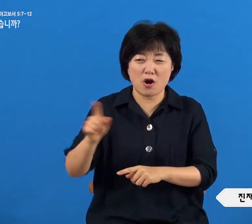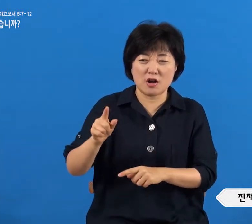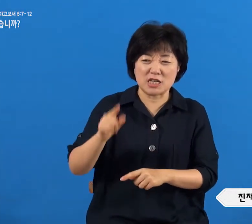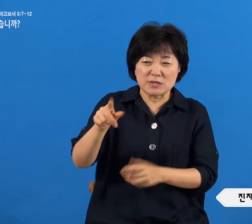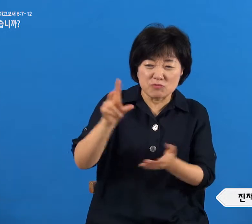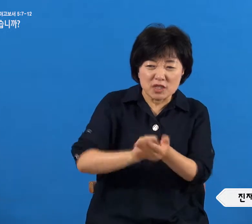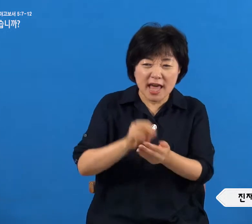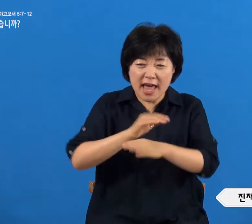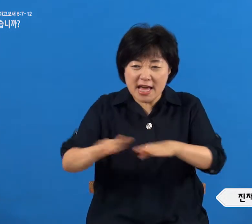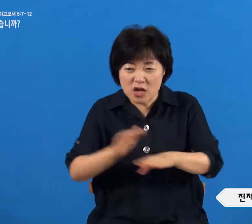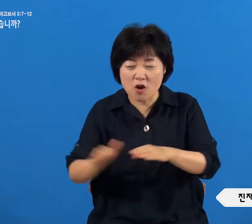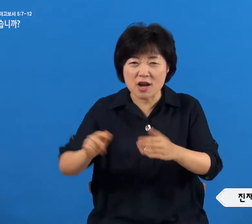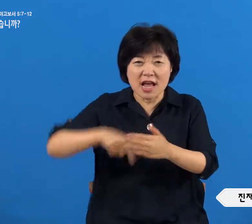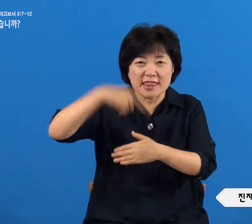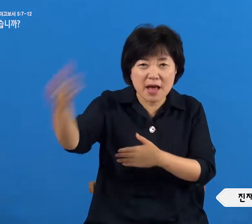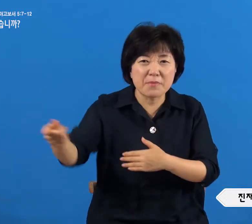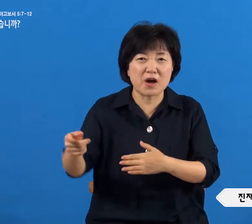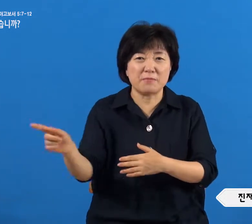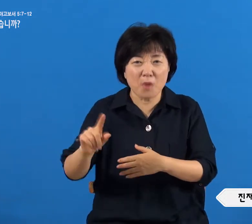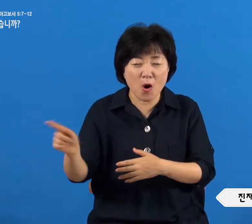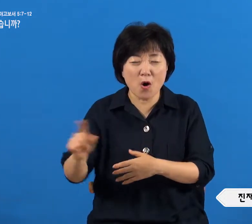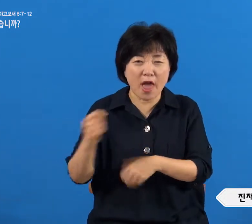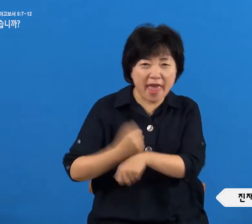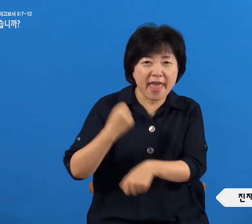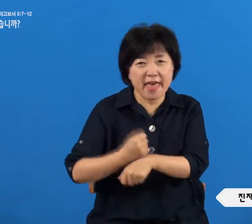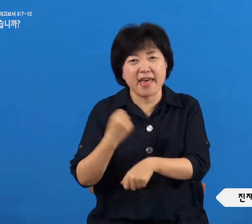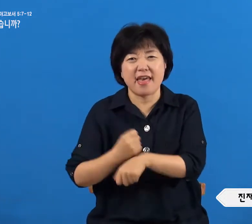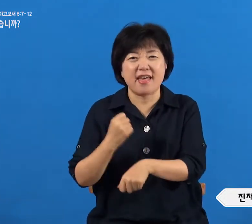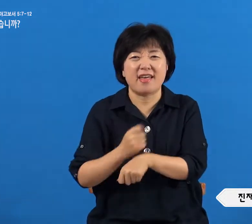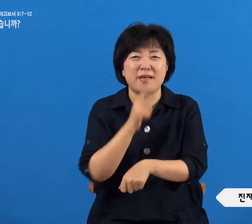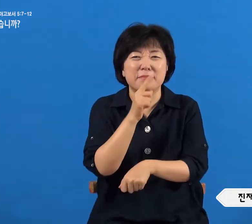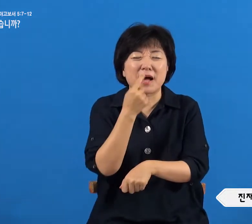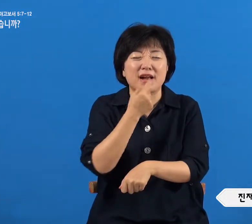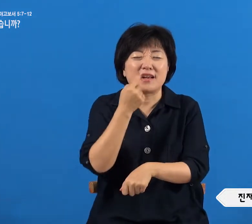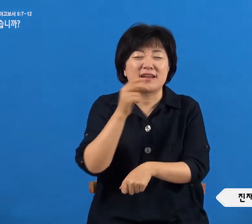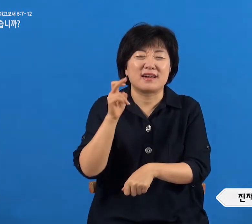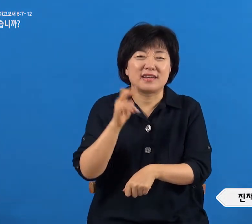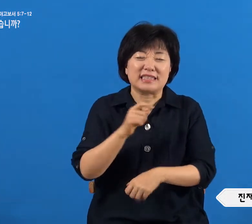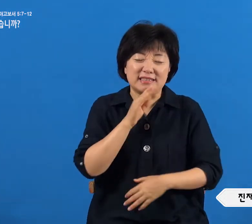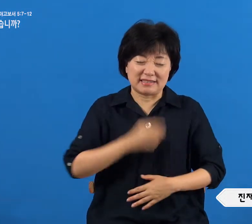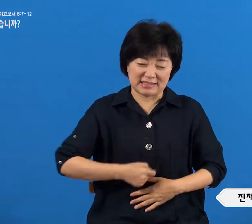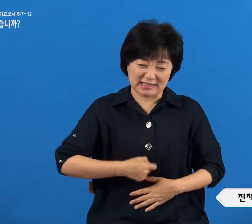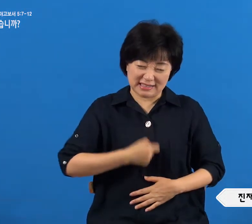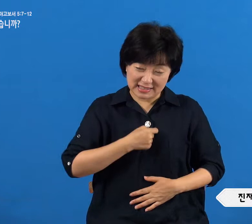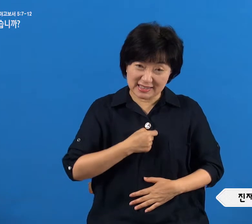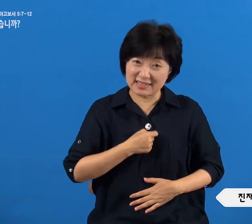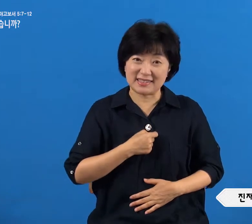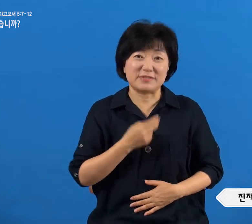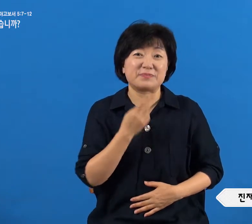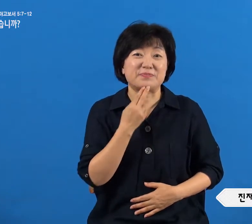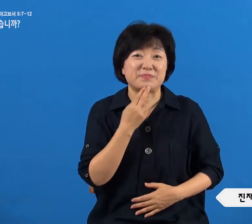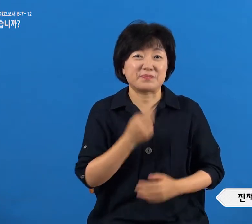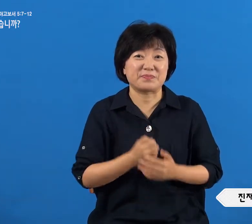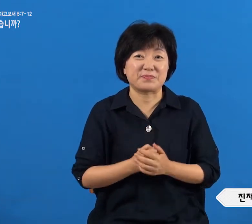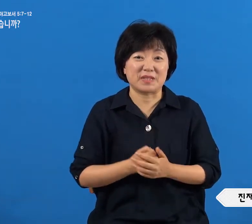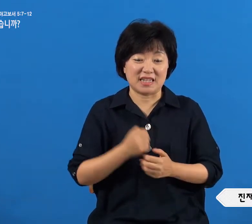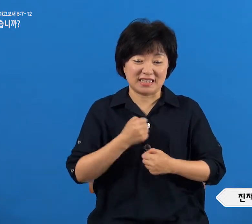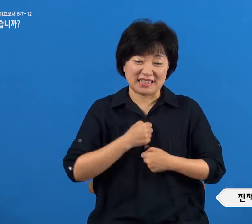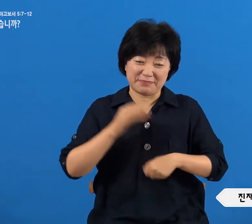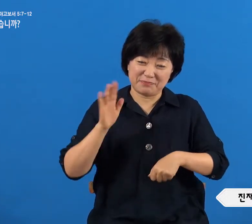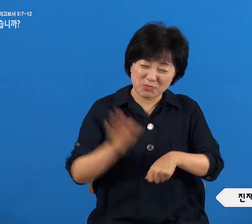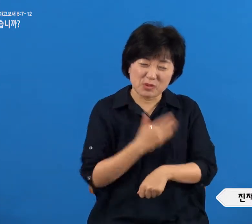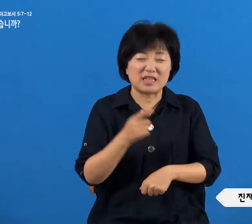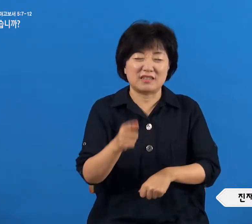문제만 해결된다면 라고 생각하며 진솔하지 않는, 지킬 수 없는 말들이